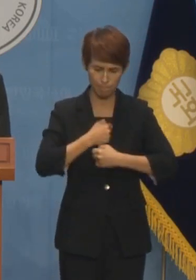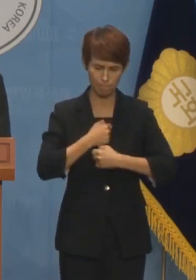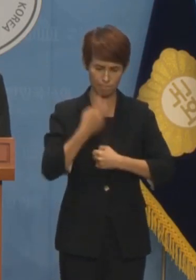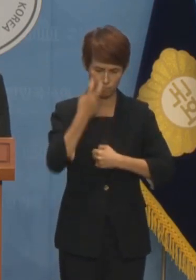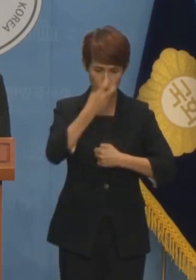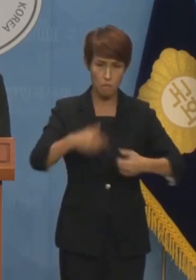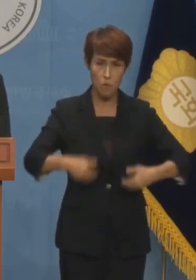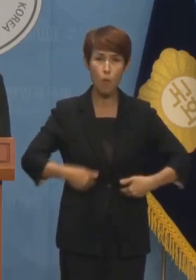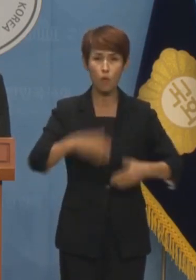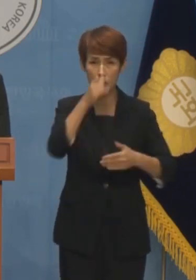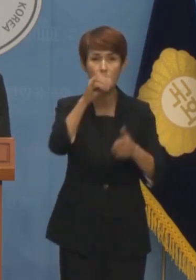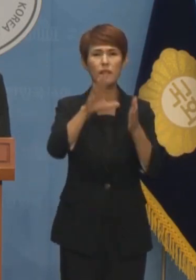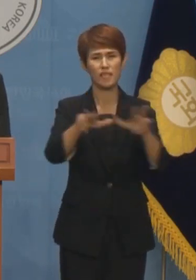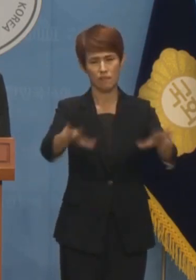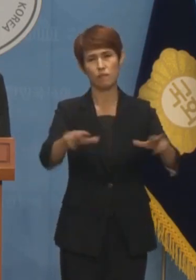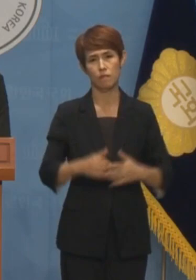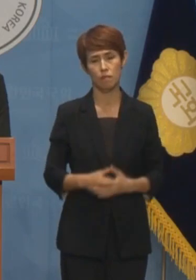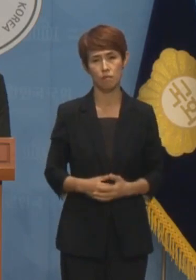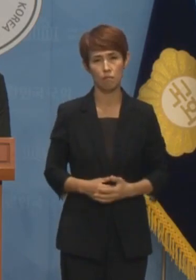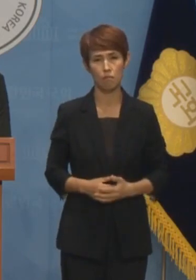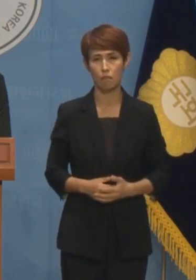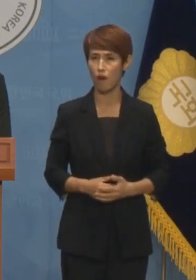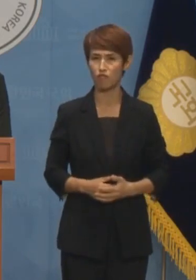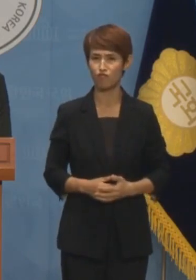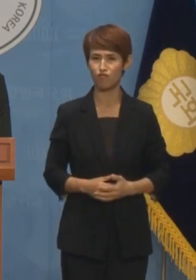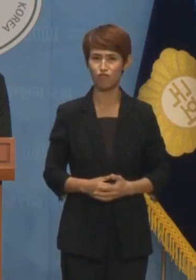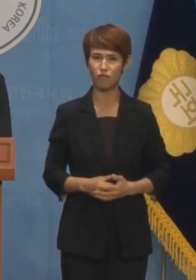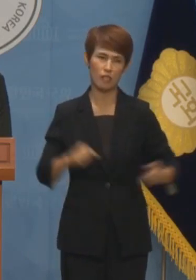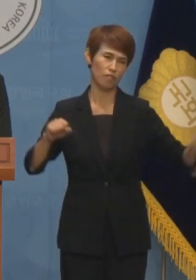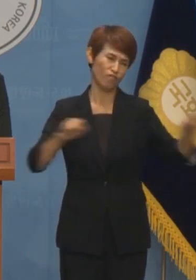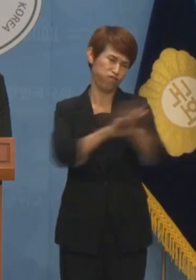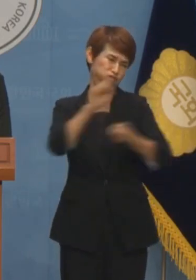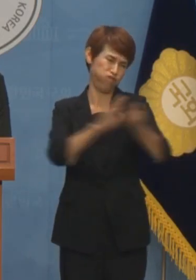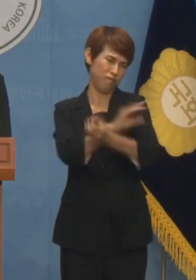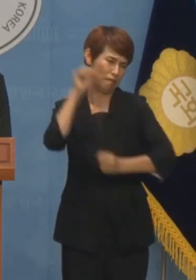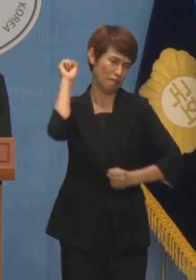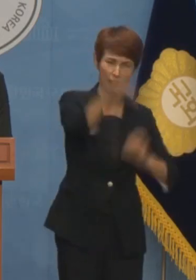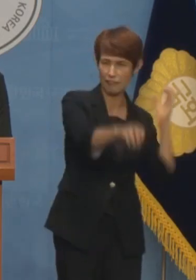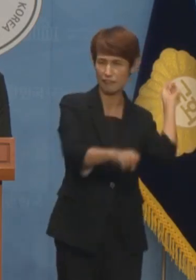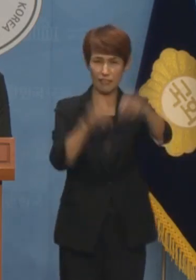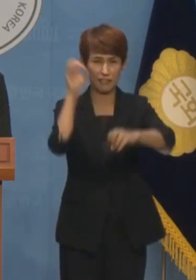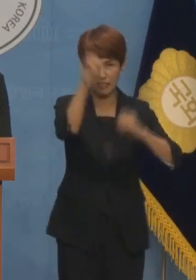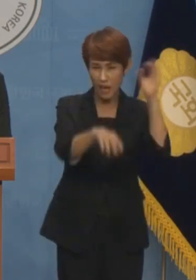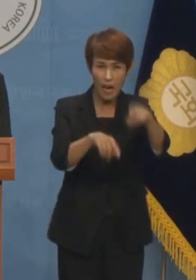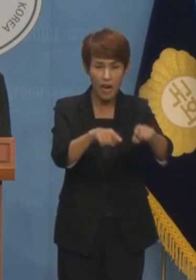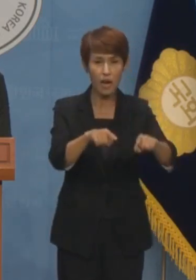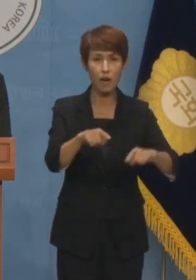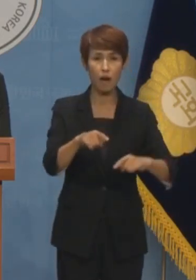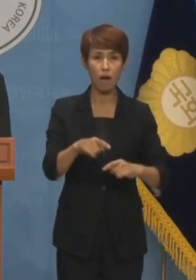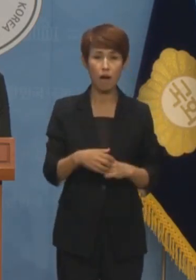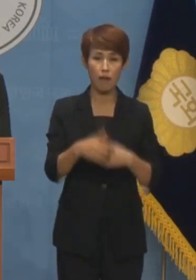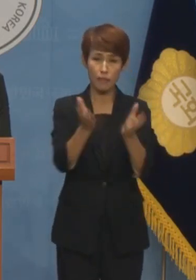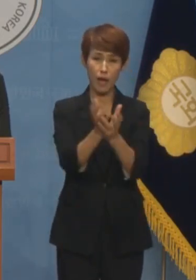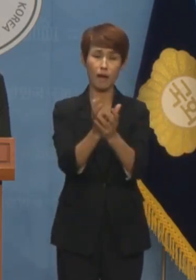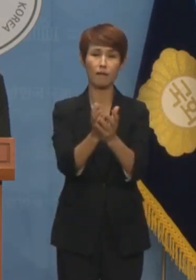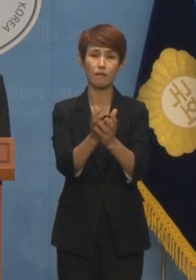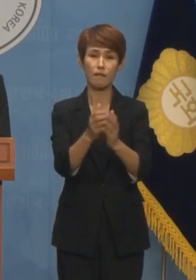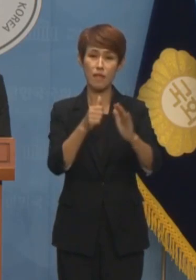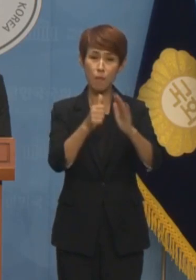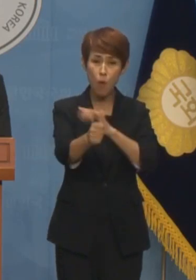이 시점에 아랑곳 없이 난장판을 연출한, 그것도 차기 당대표를